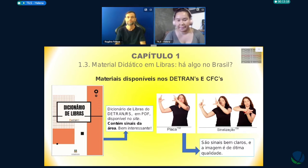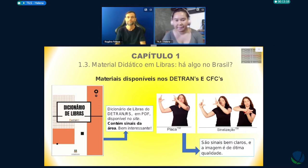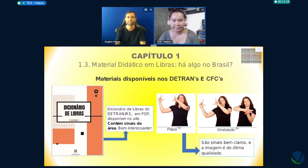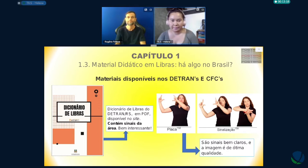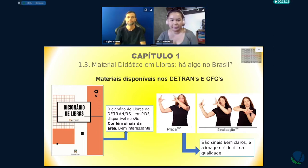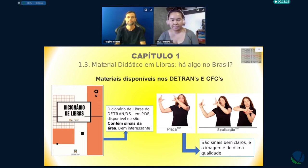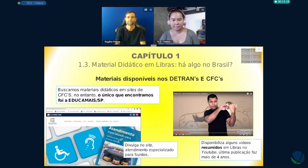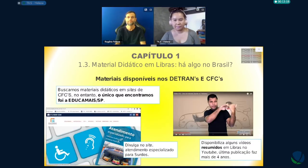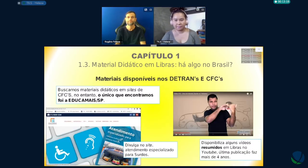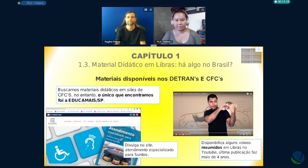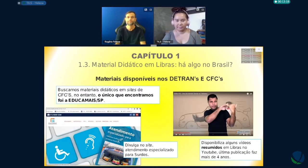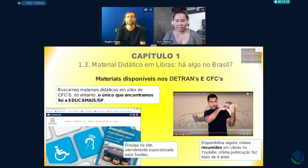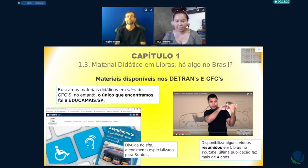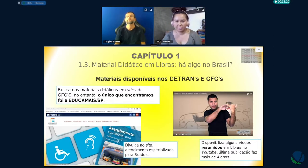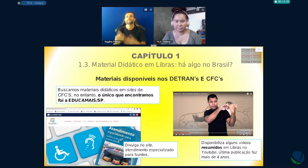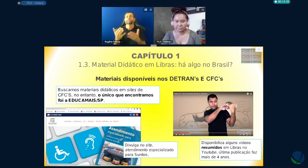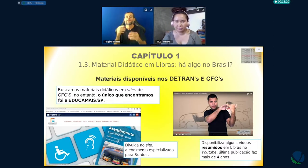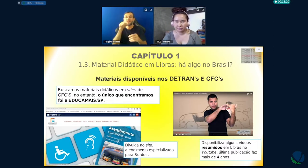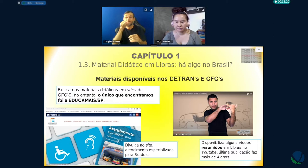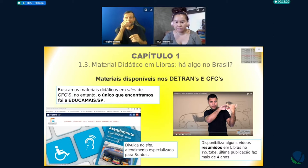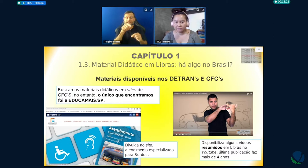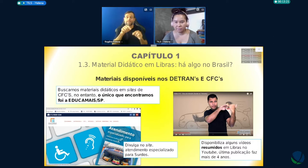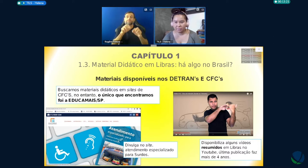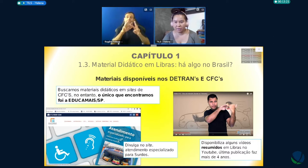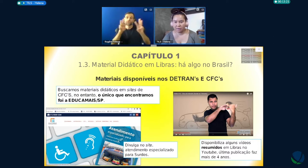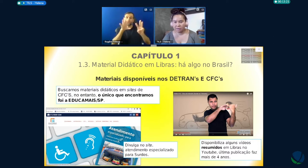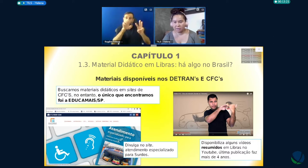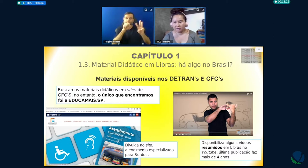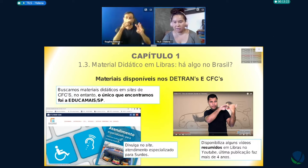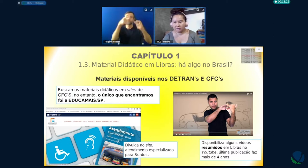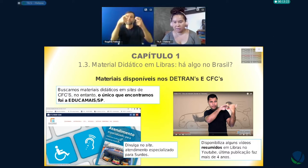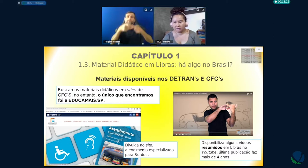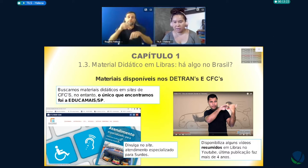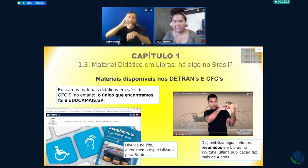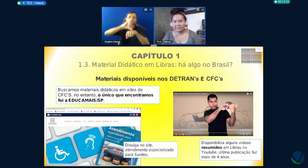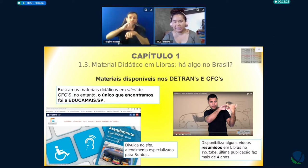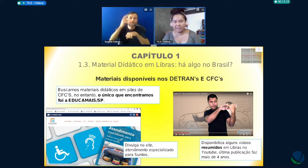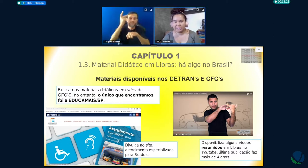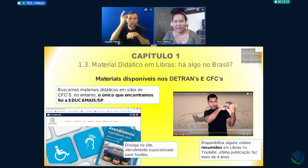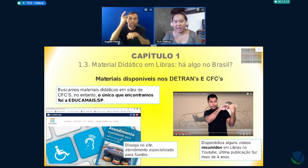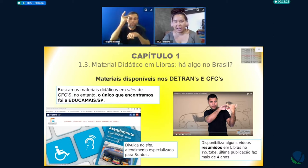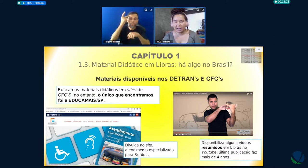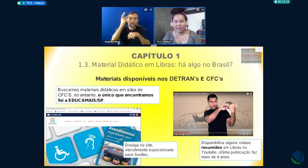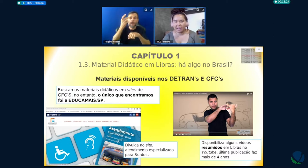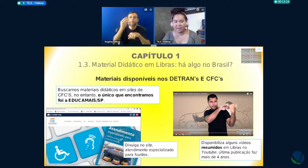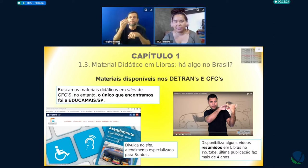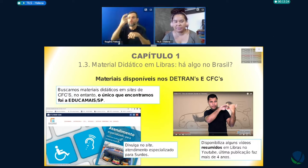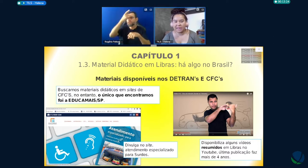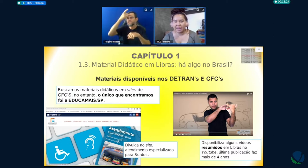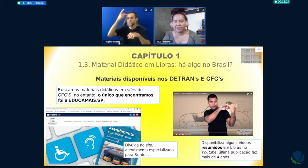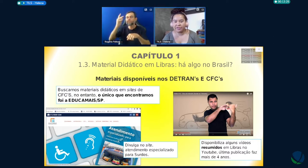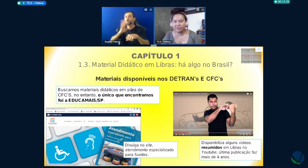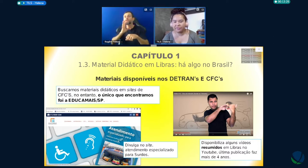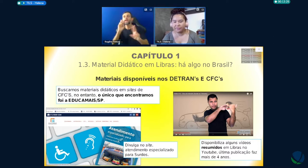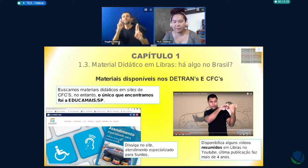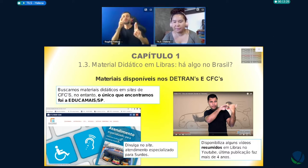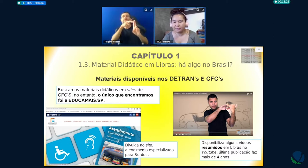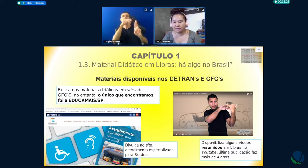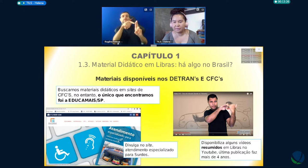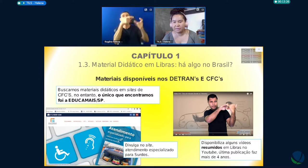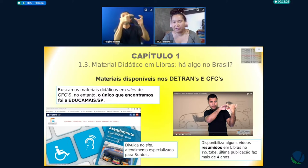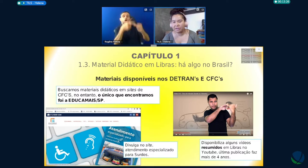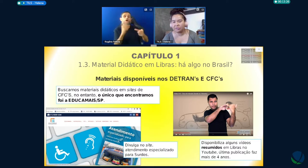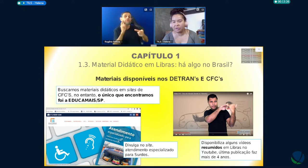Pode passar. Esse aqui é um site que